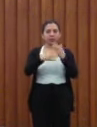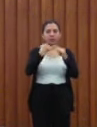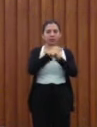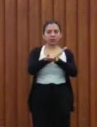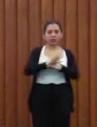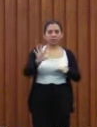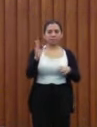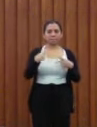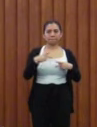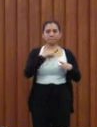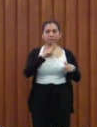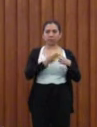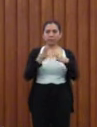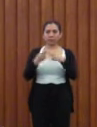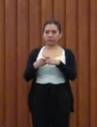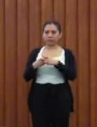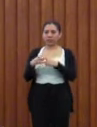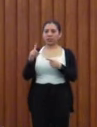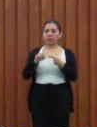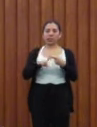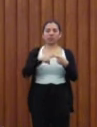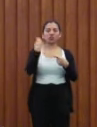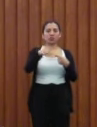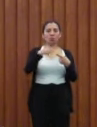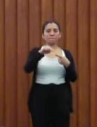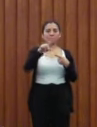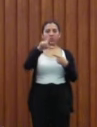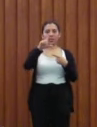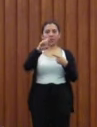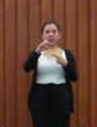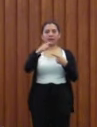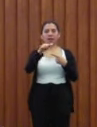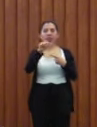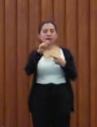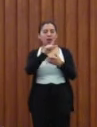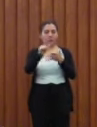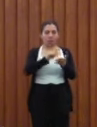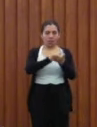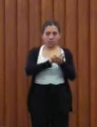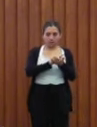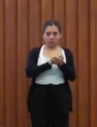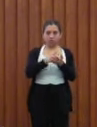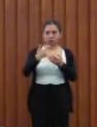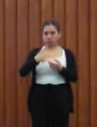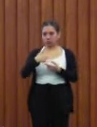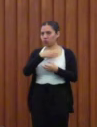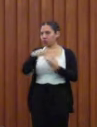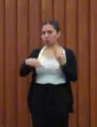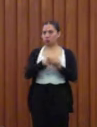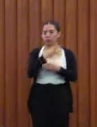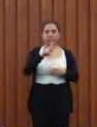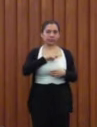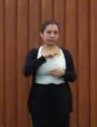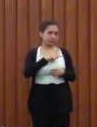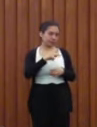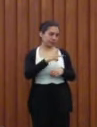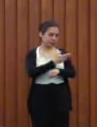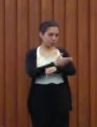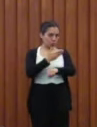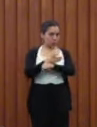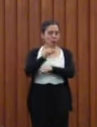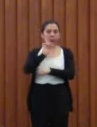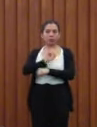asesinadas, mencionan el nombre legal. Yo recuerdo que todas mis compañeras que han sido asesinadas y todos los casos que he